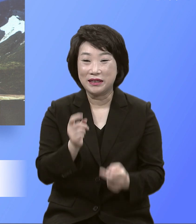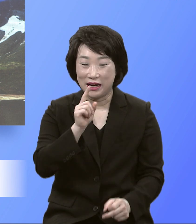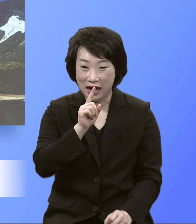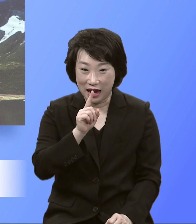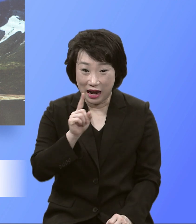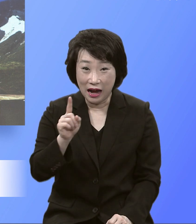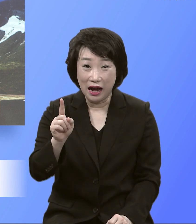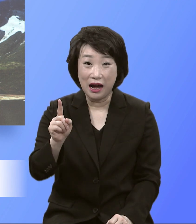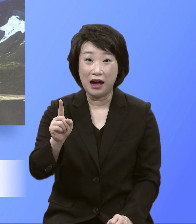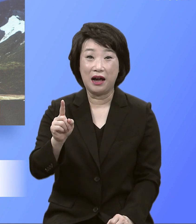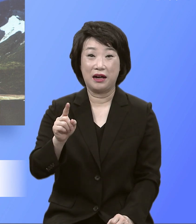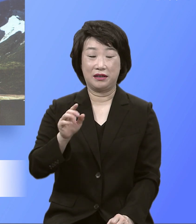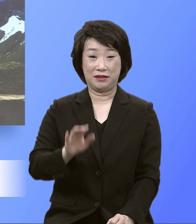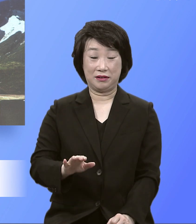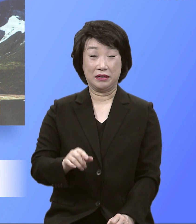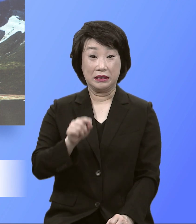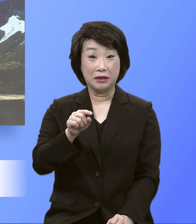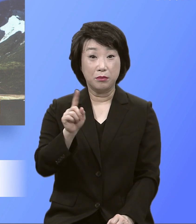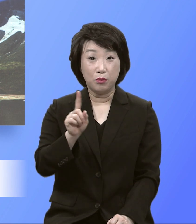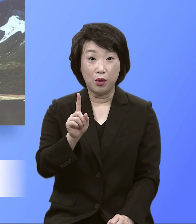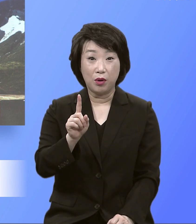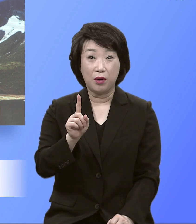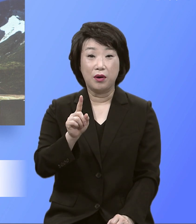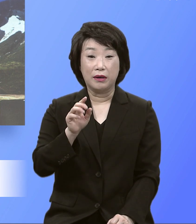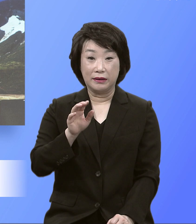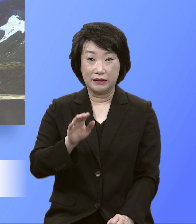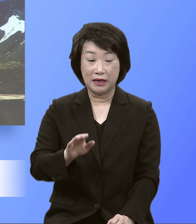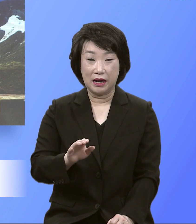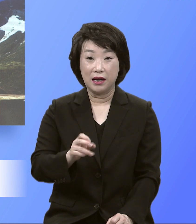형제들아, 다시 말해서